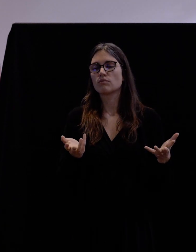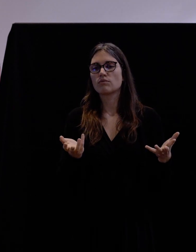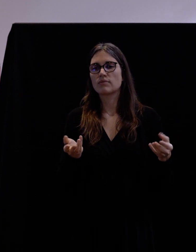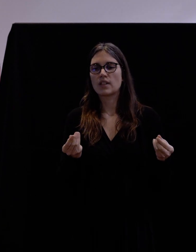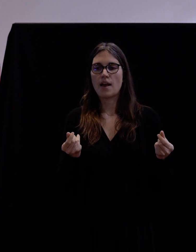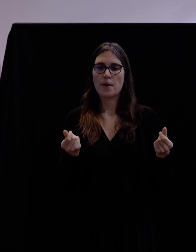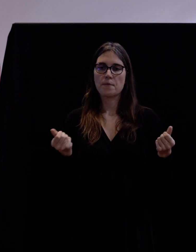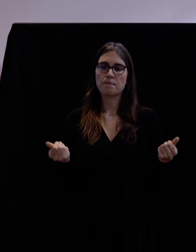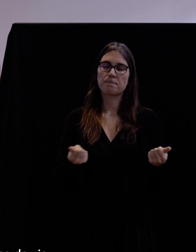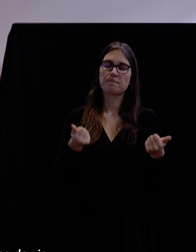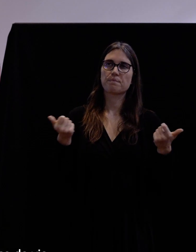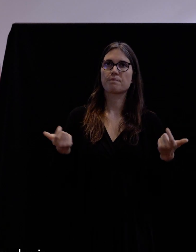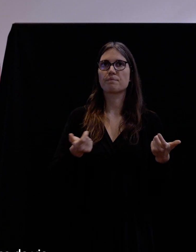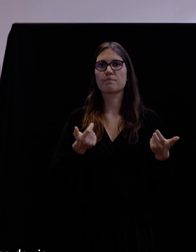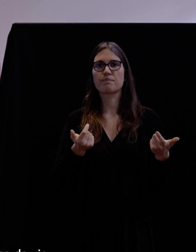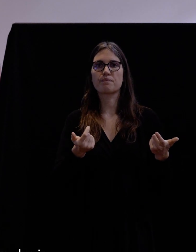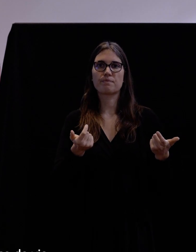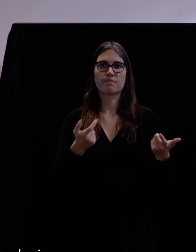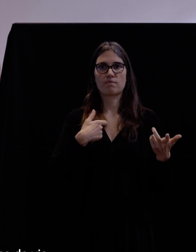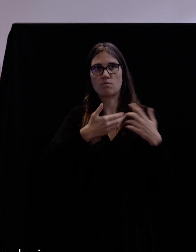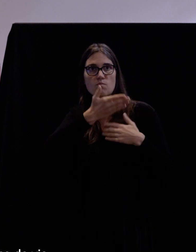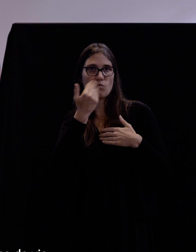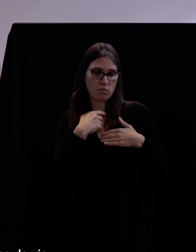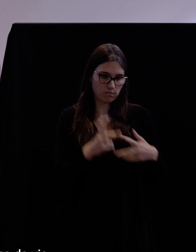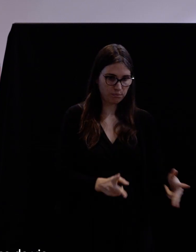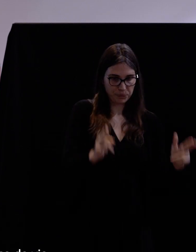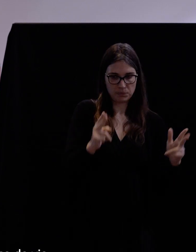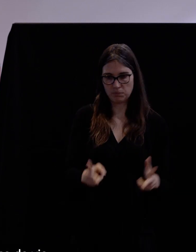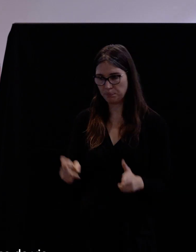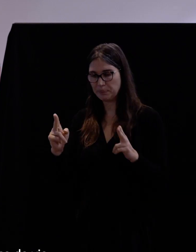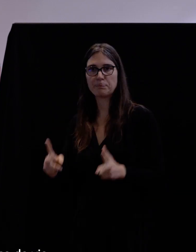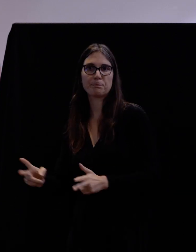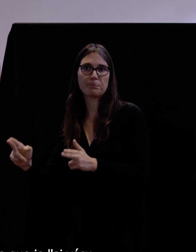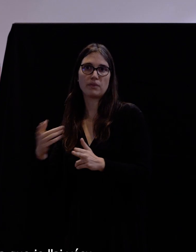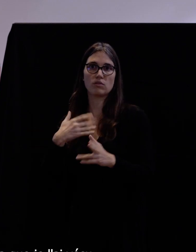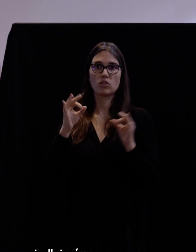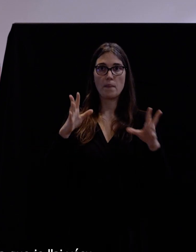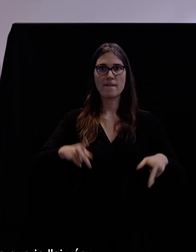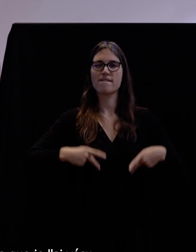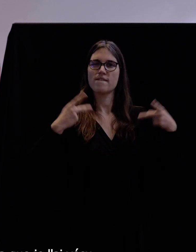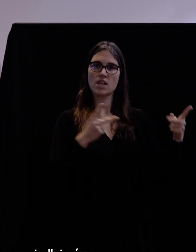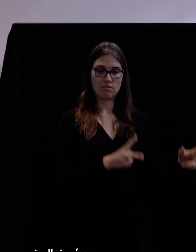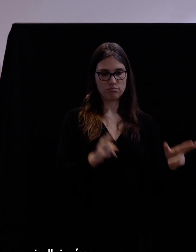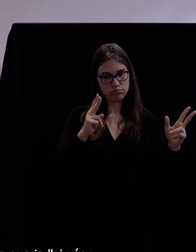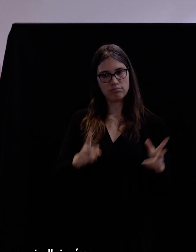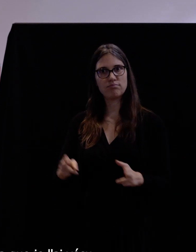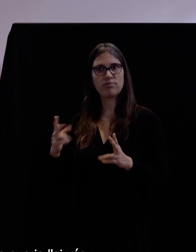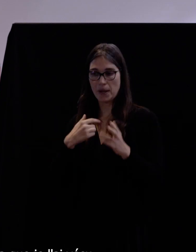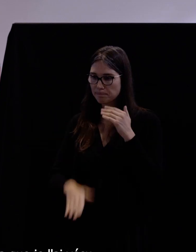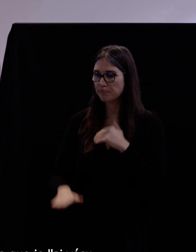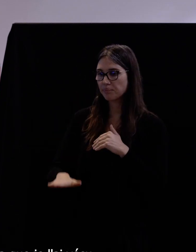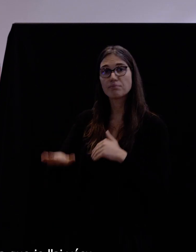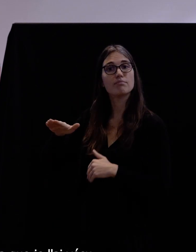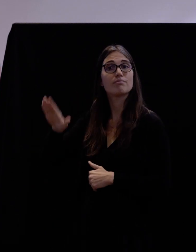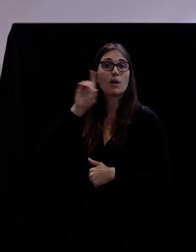cette histoire, j'allais dire, plutôt par phase de vie, parce que je trouve que c'est comme ça que je l'ai vécu, c'est comme